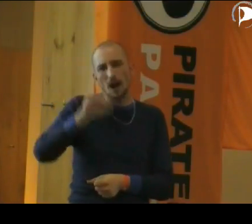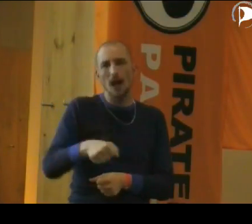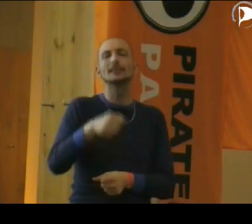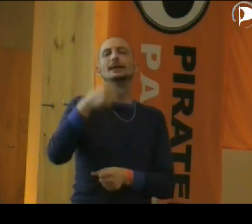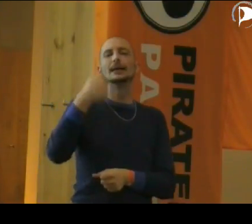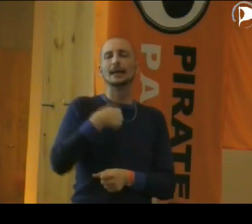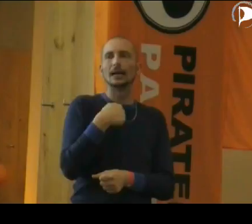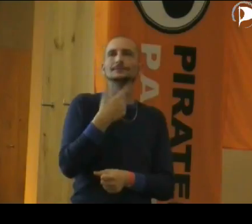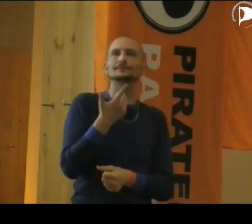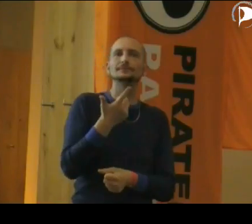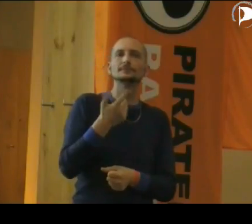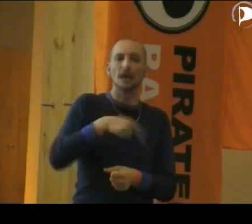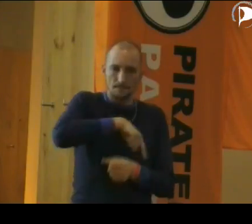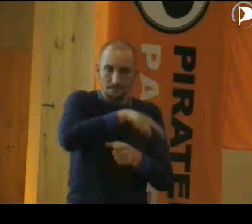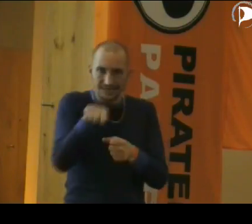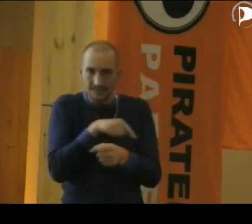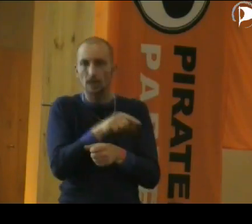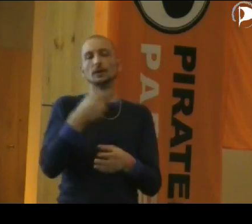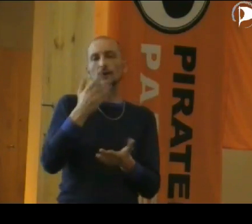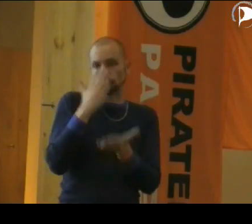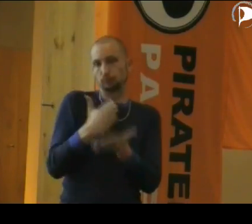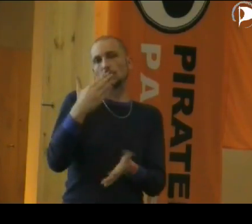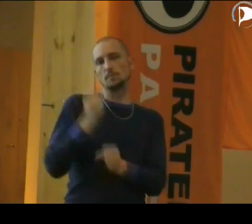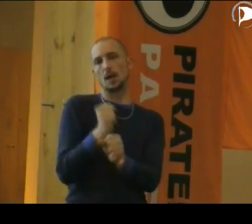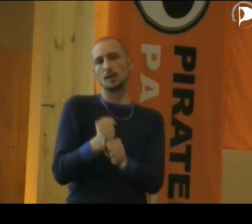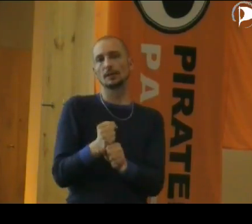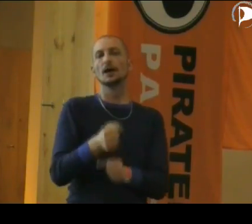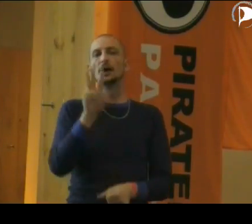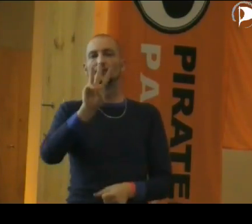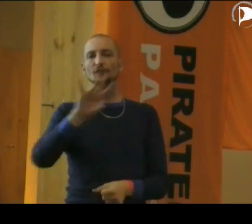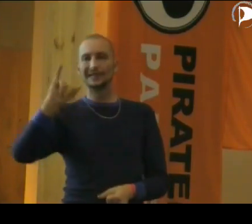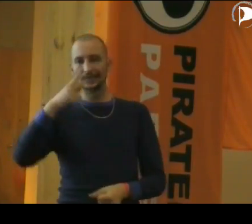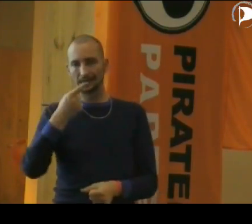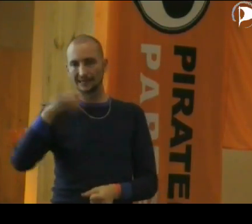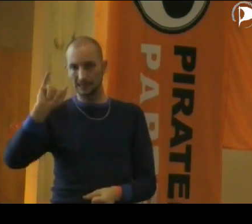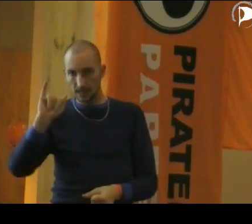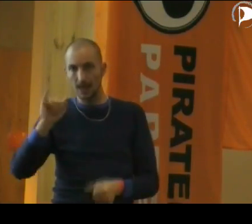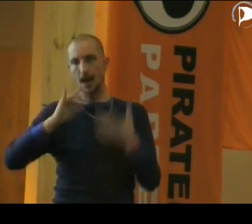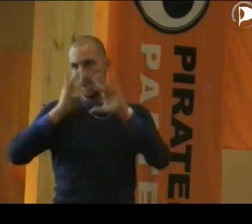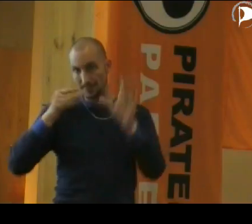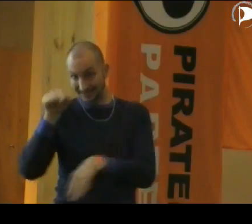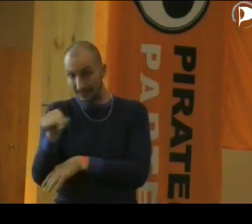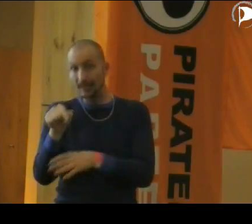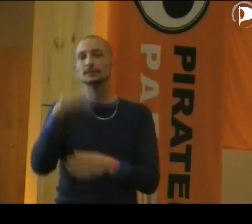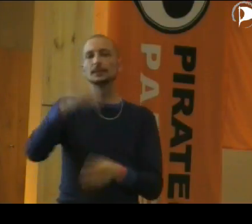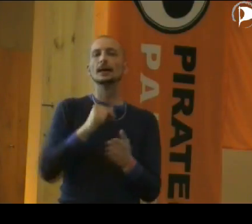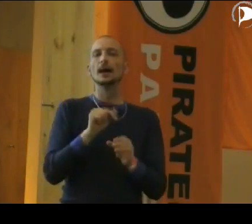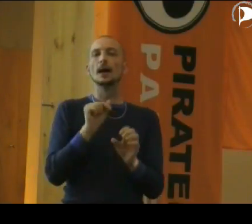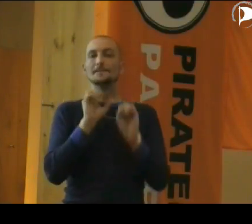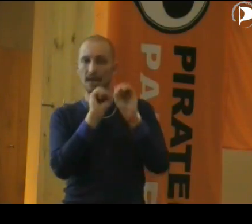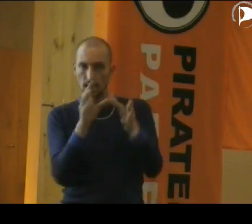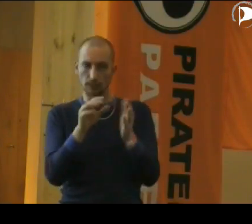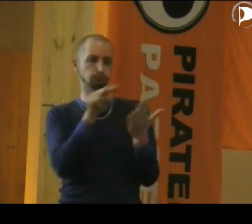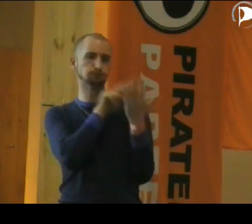getan oder gesagt man kann dort ja auch dem allgemeinen rechenschaftspflicht rasenheizung ist davon